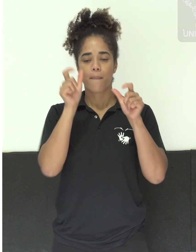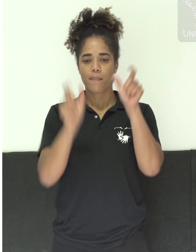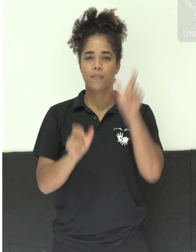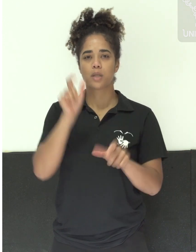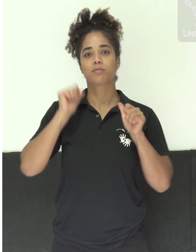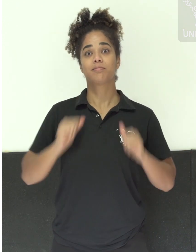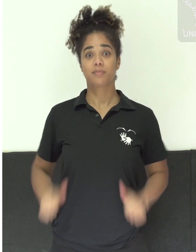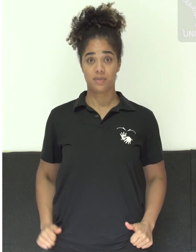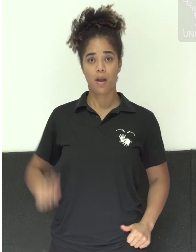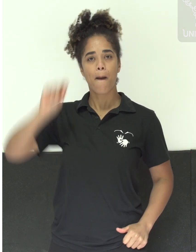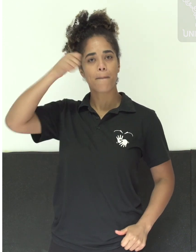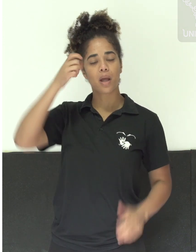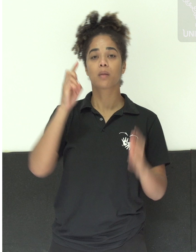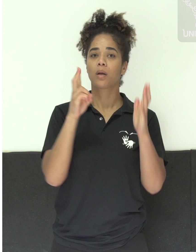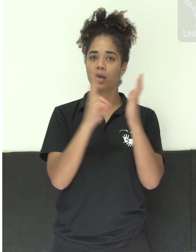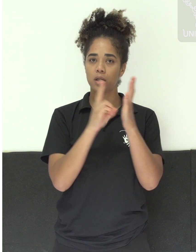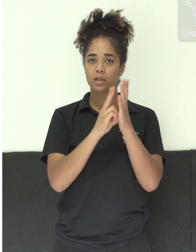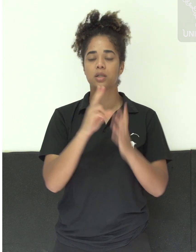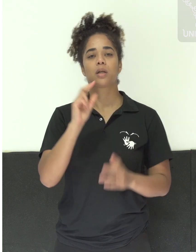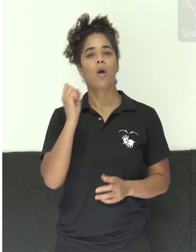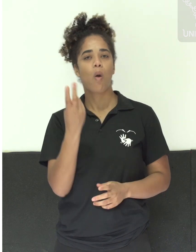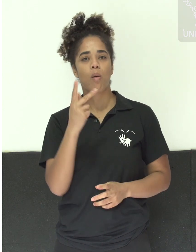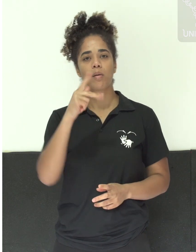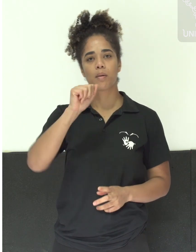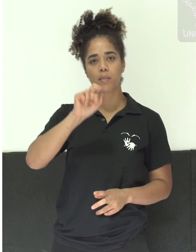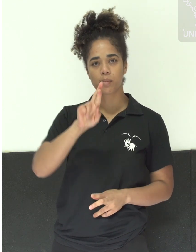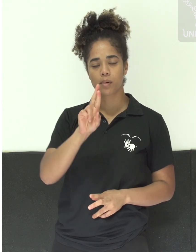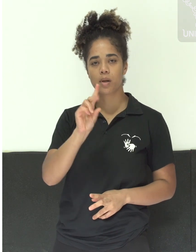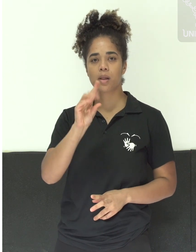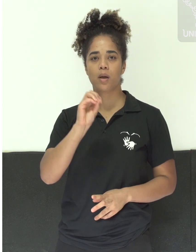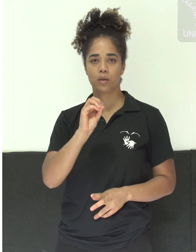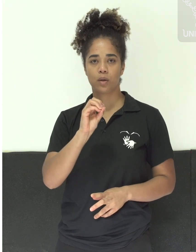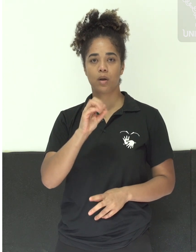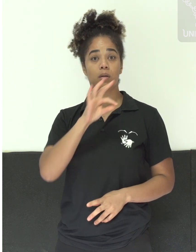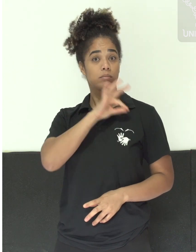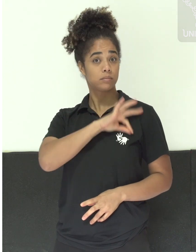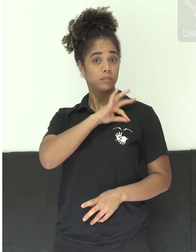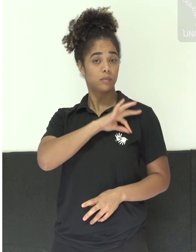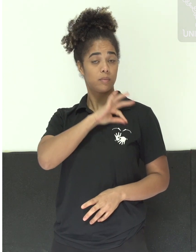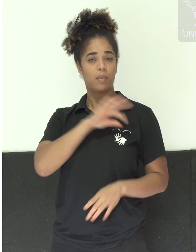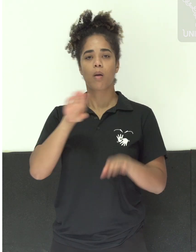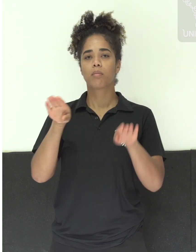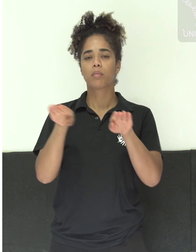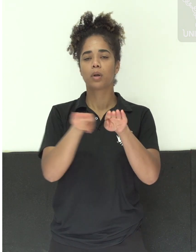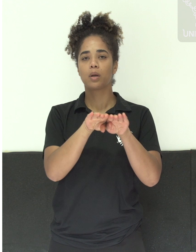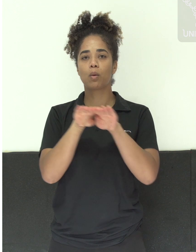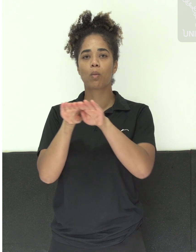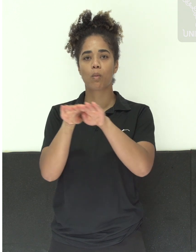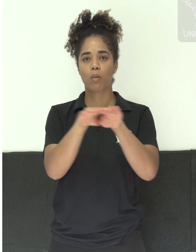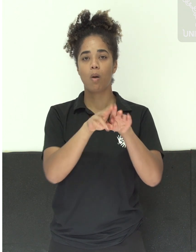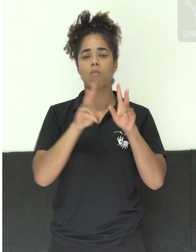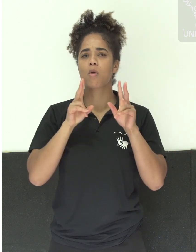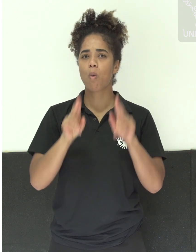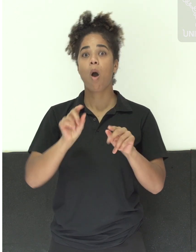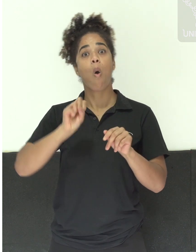autodeclarados pretos, pardos ou indígenas, que tenham renda familiar bruta per capita igual